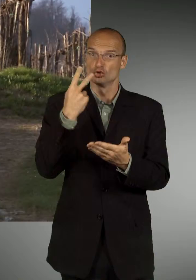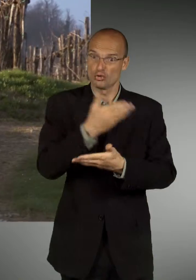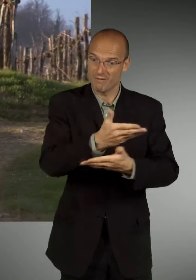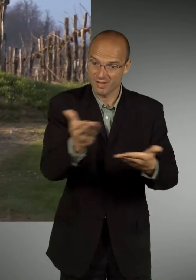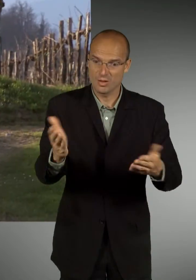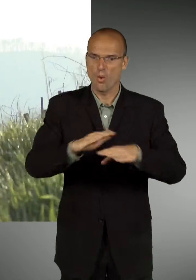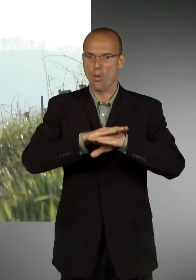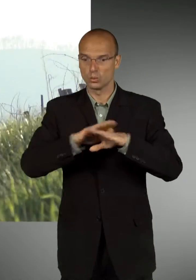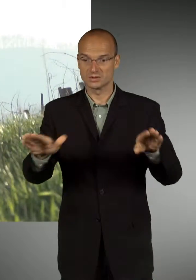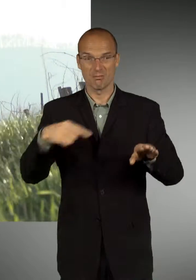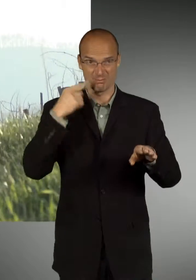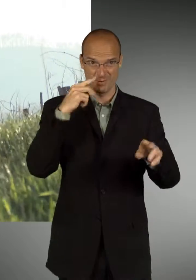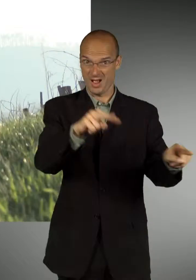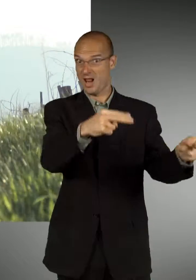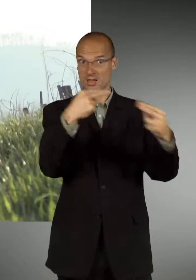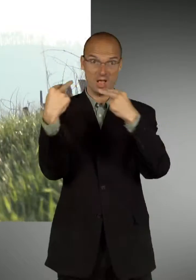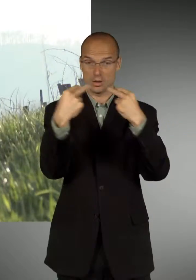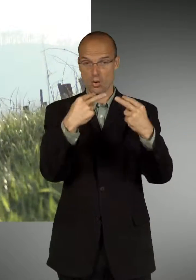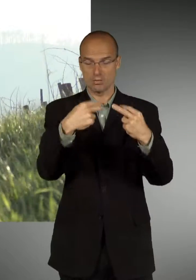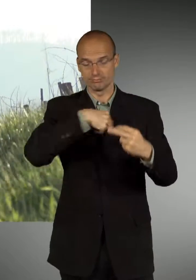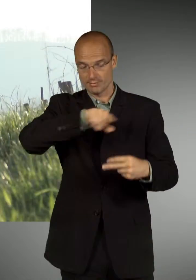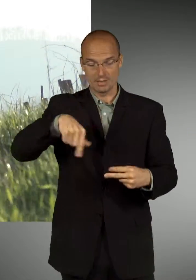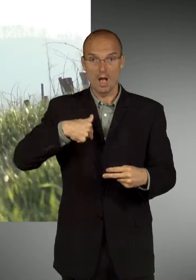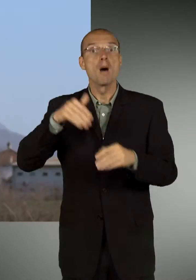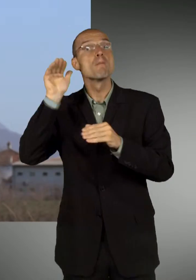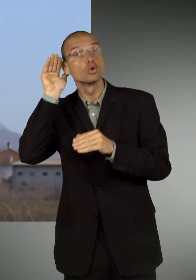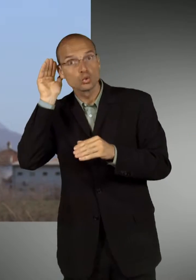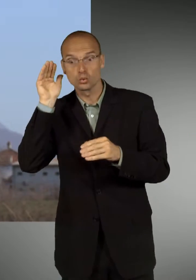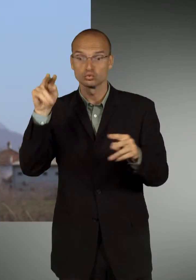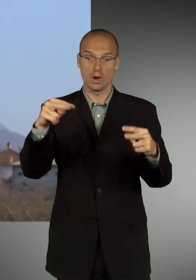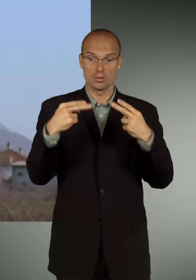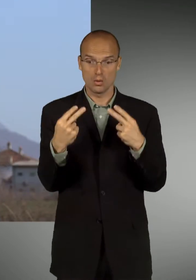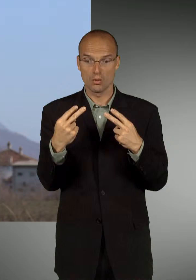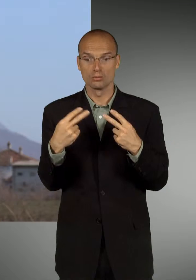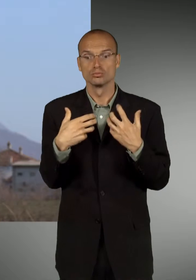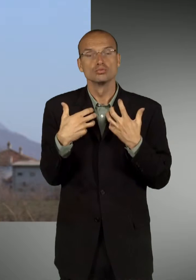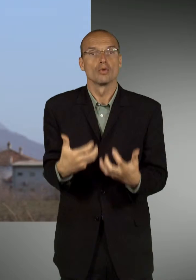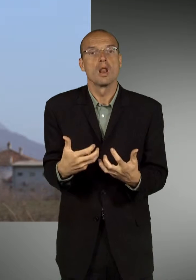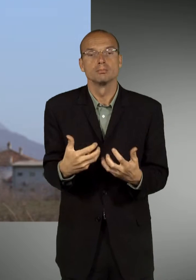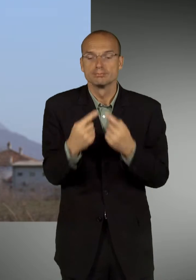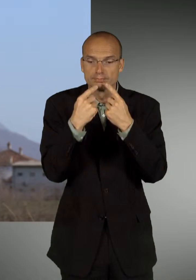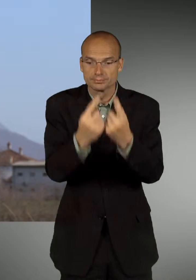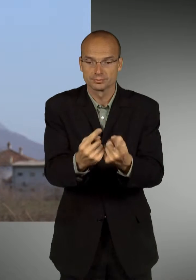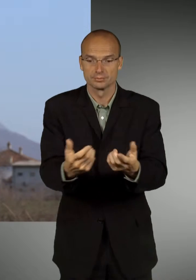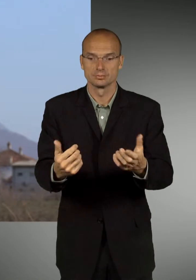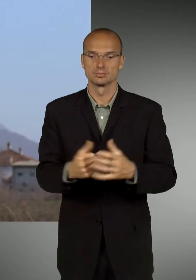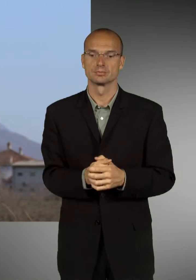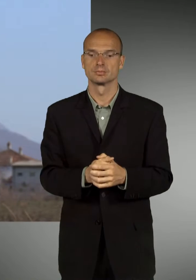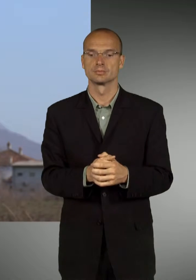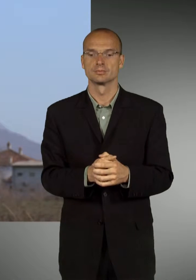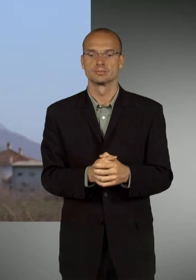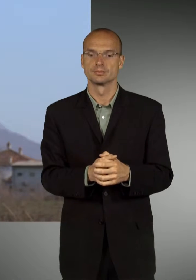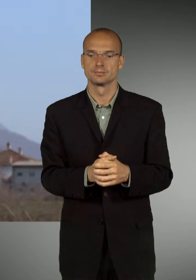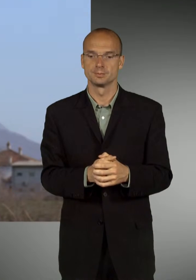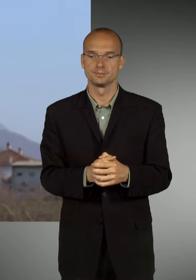vorrei comunicare alla popolazione slovena e agli spettatori che ci stanno sentendo